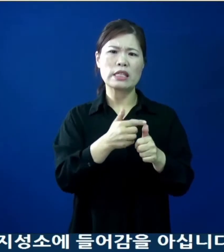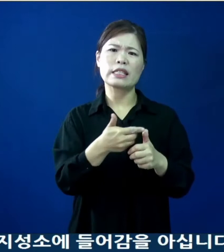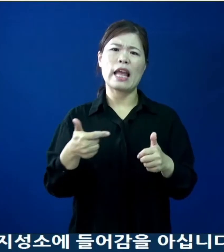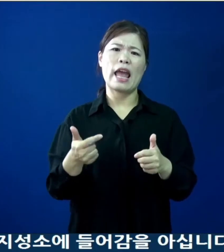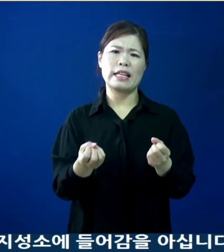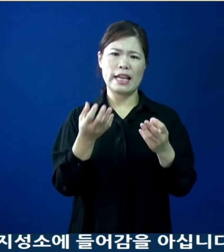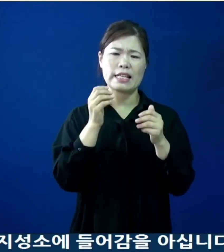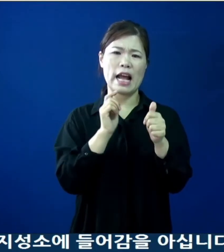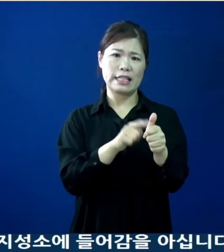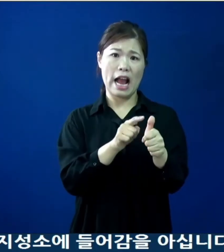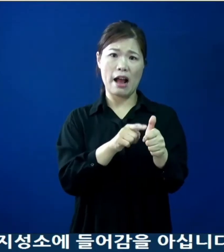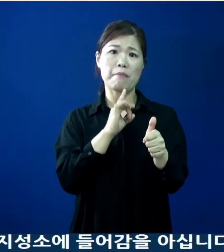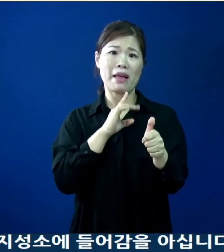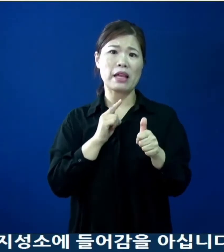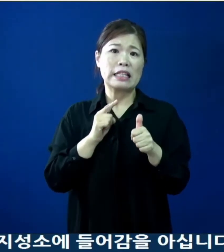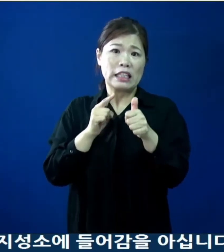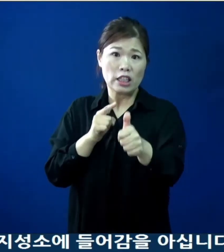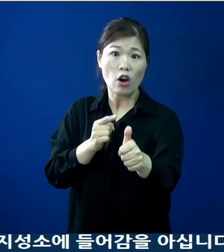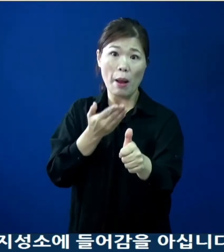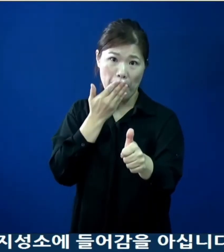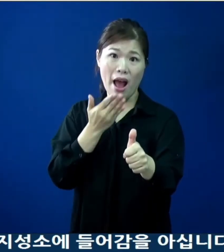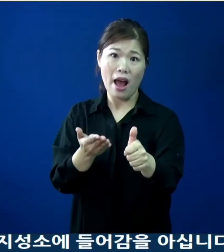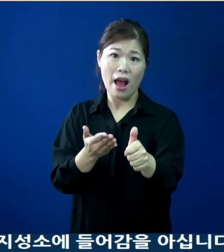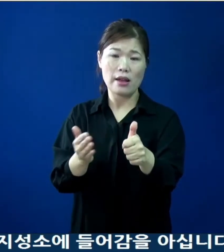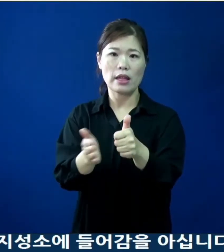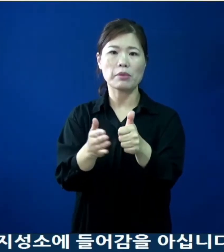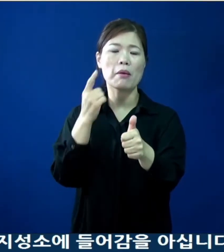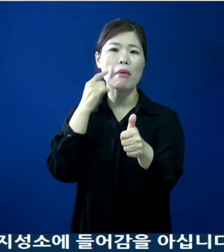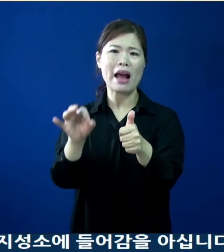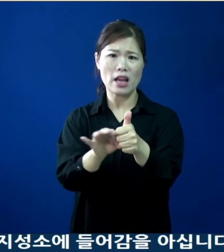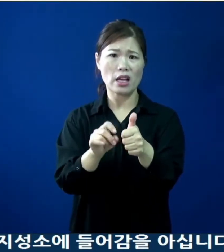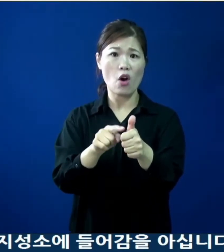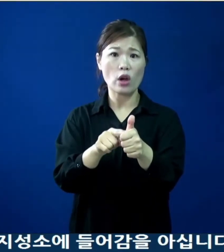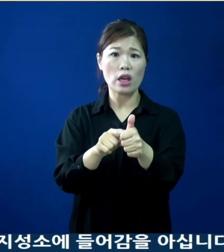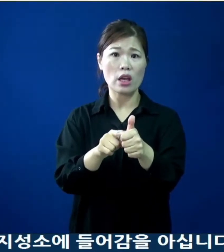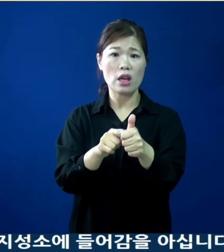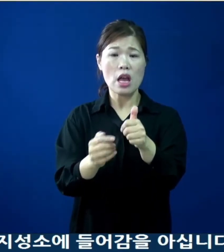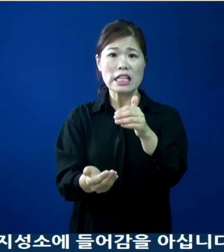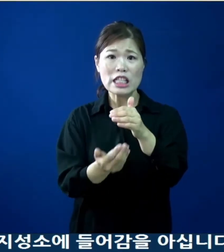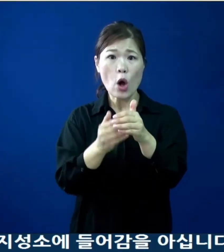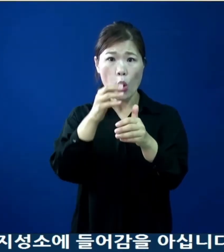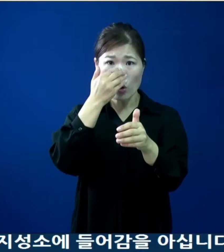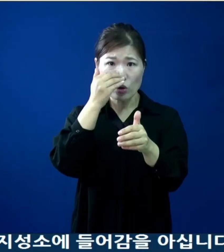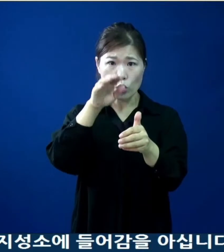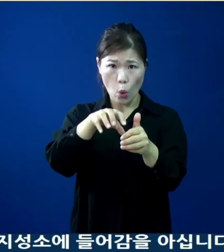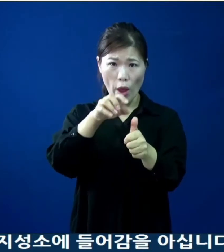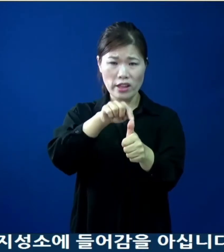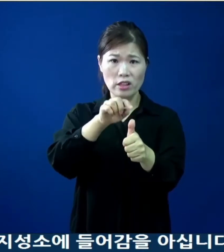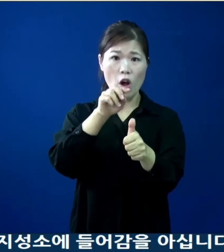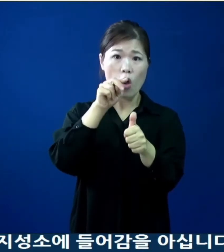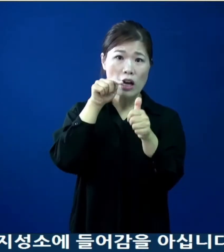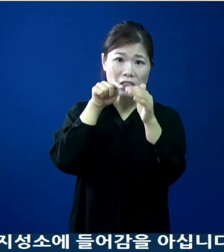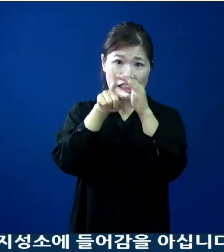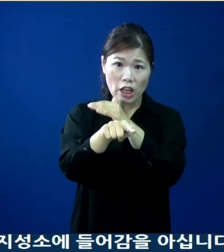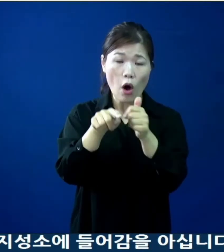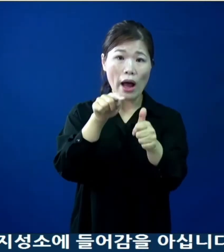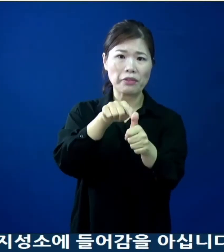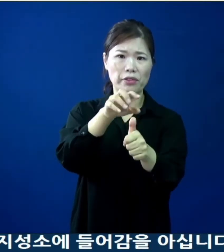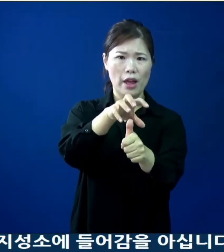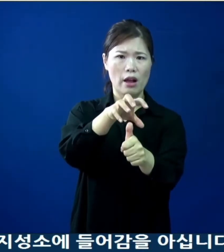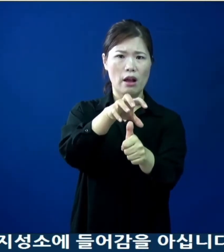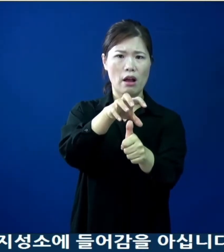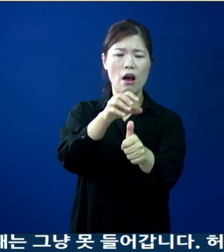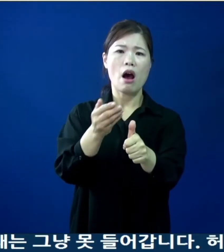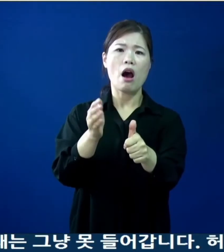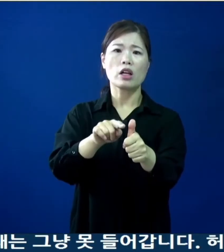들어가거든요. 그런데 대제사장이 만약 지성소에 들어갔다가 하나님의 거룩함에 이런